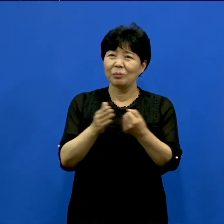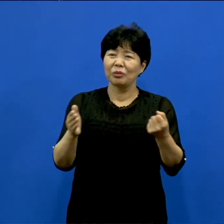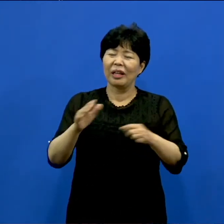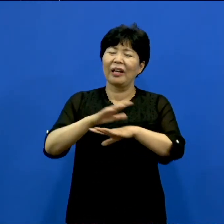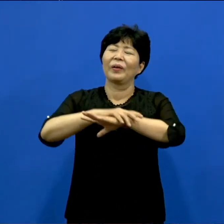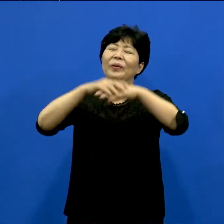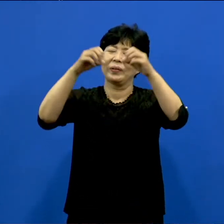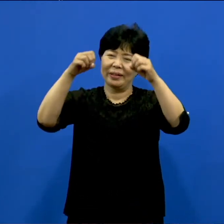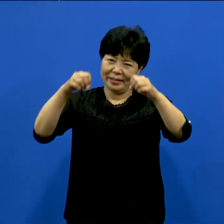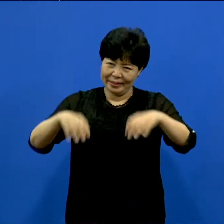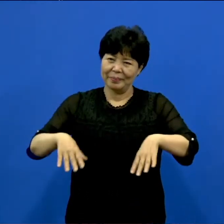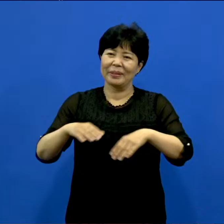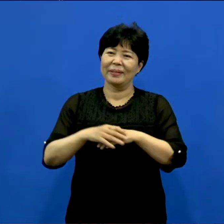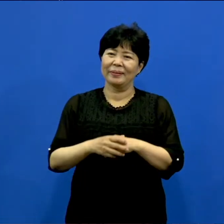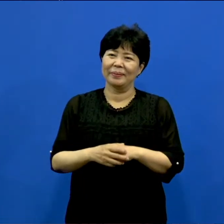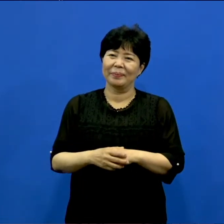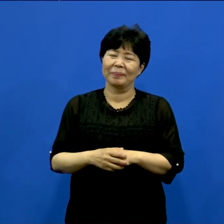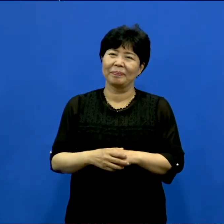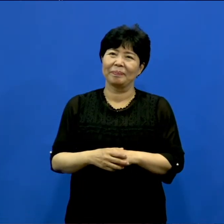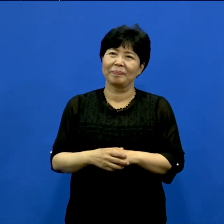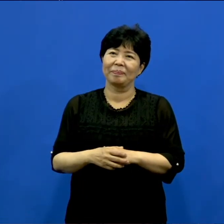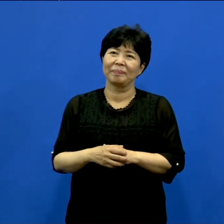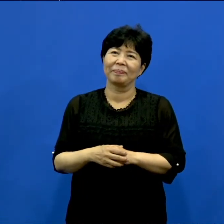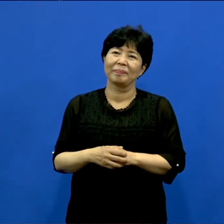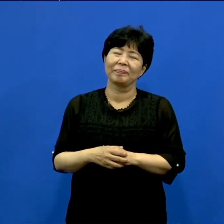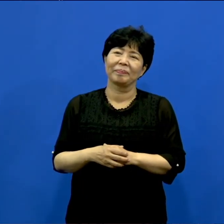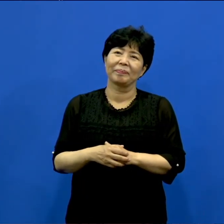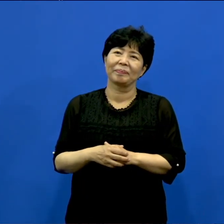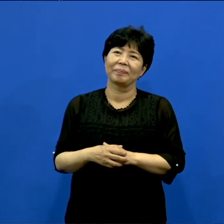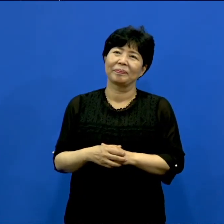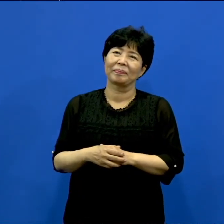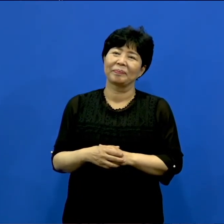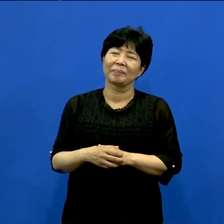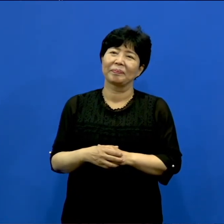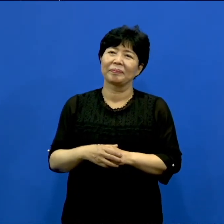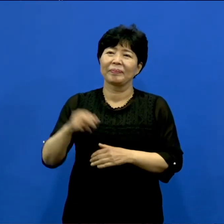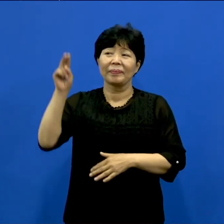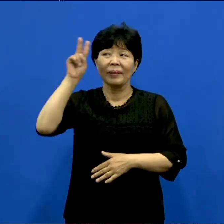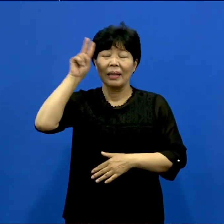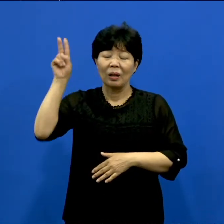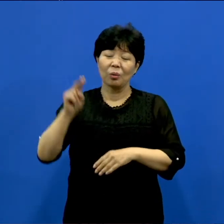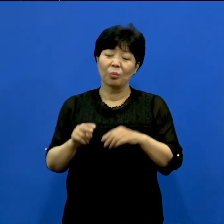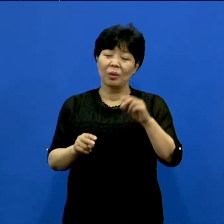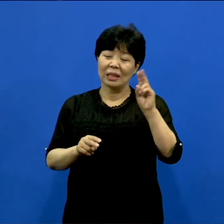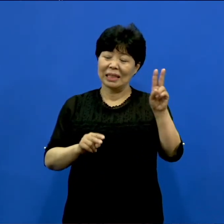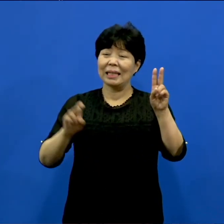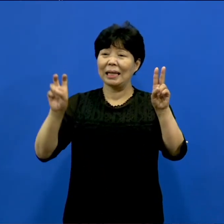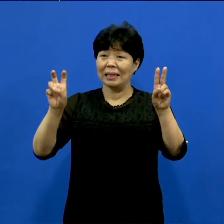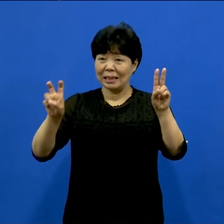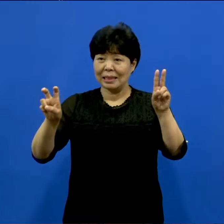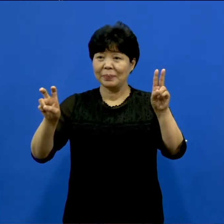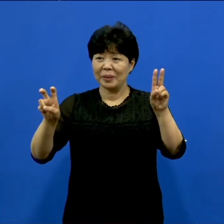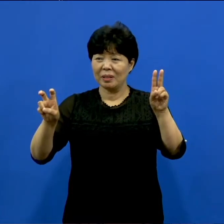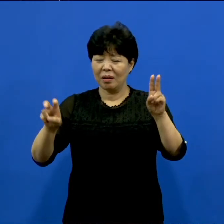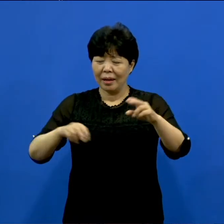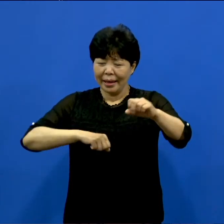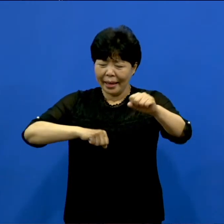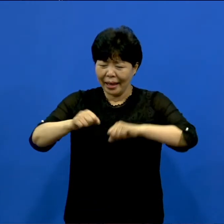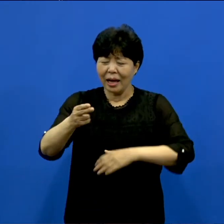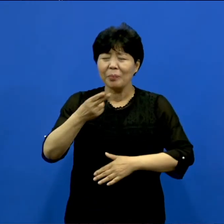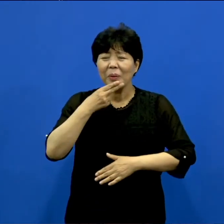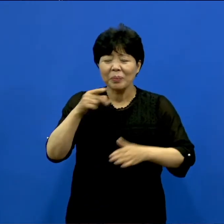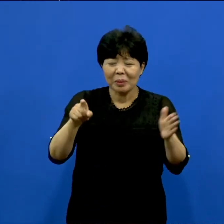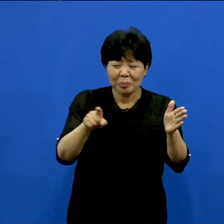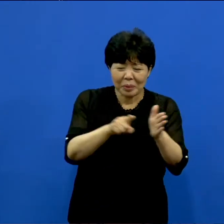야고보는 뭐래요? 헛것이라는 거, 헛것이다. 그래서 야고보 2장 20절에 헛탈한 사람아, 행함이 없는 믿음이 헛것인